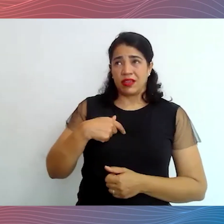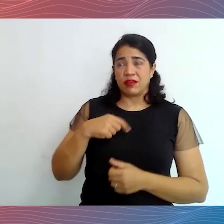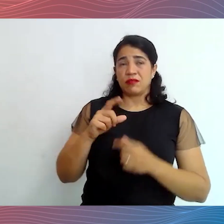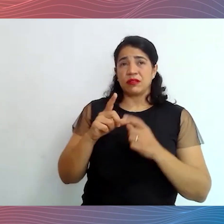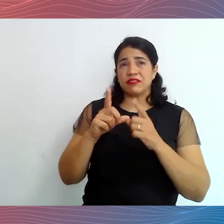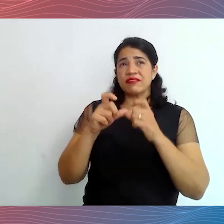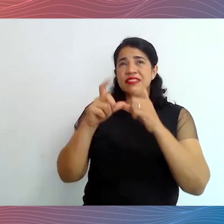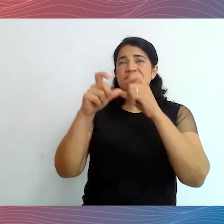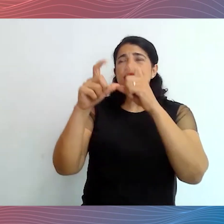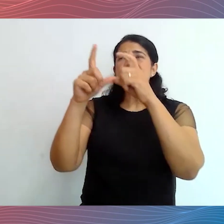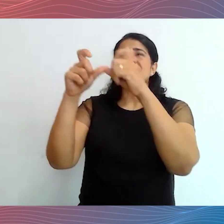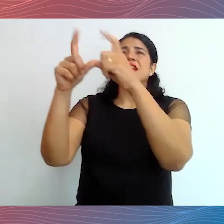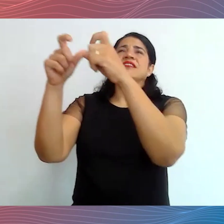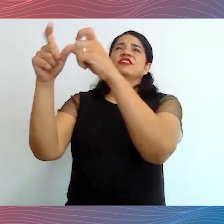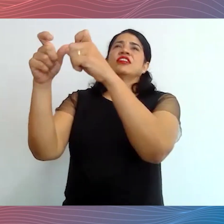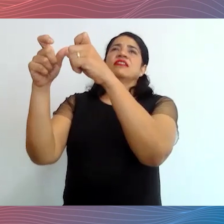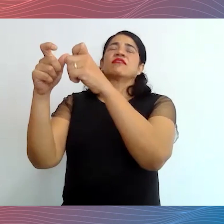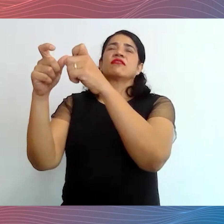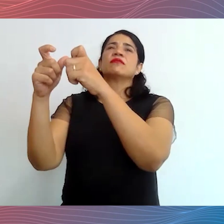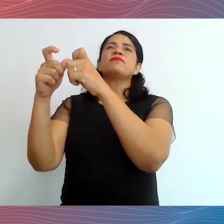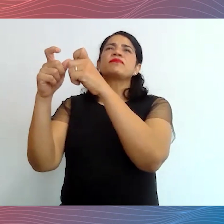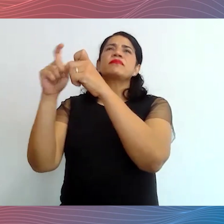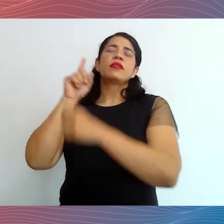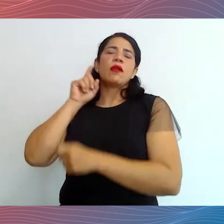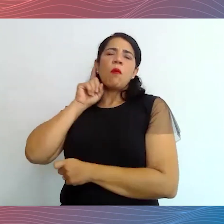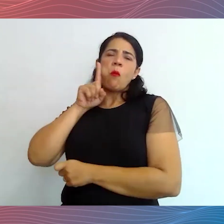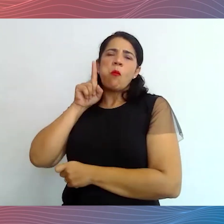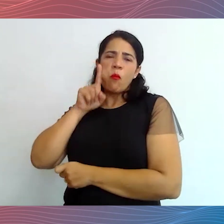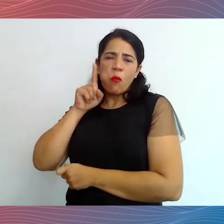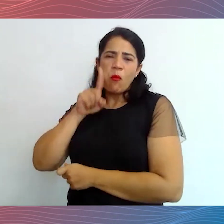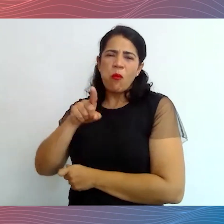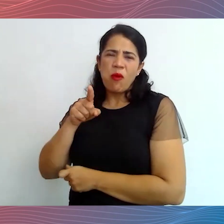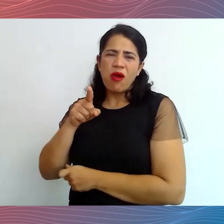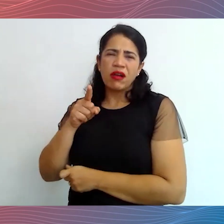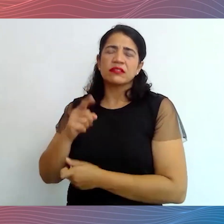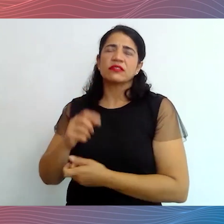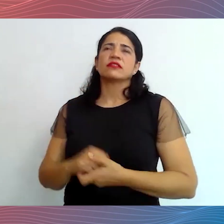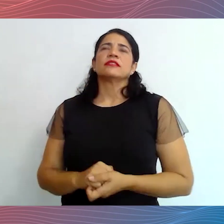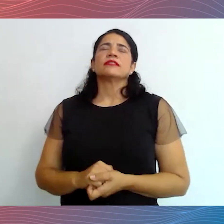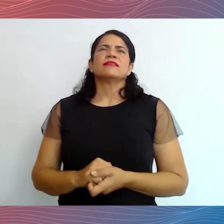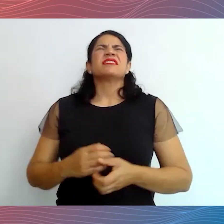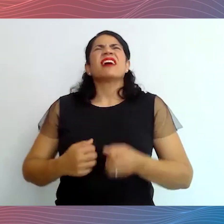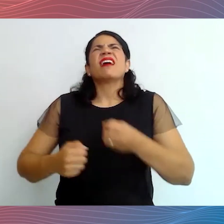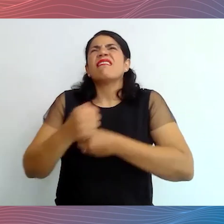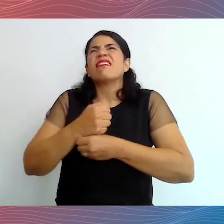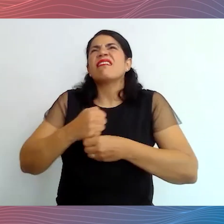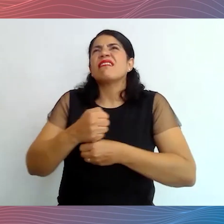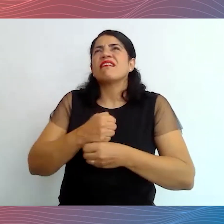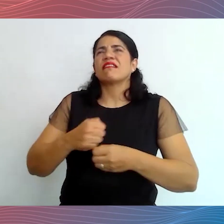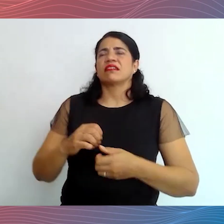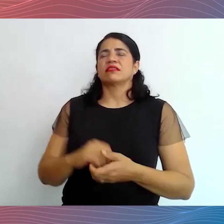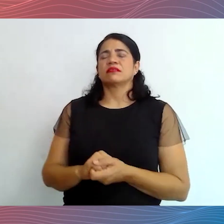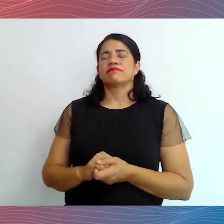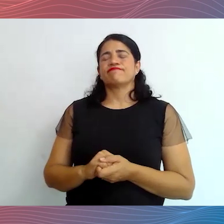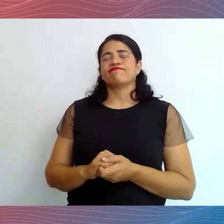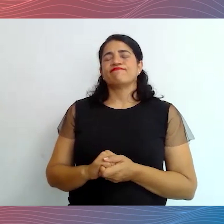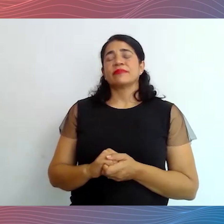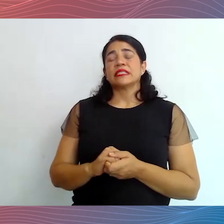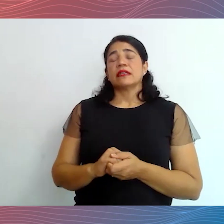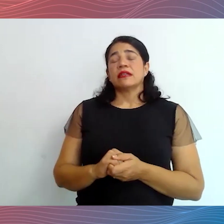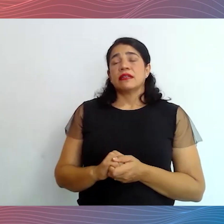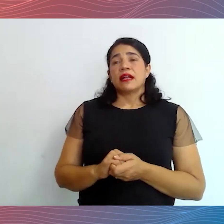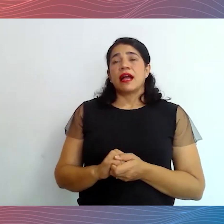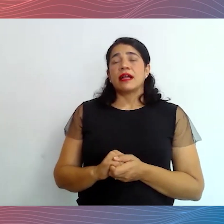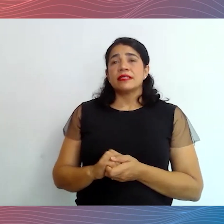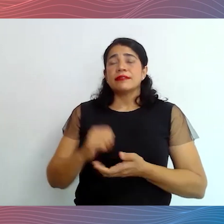Unidos, fortalecendo as igrejas, fortalecendo os irmãos. Irmãos, é a passo de tartaruga. Aí o irmão Dom